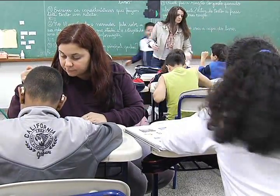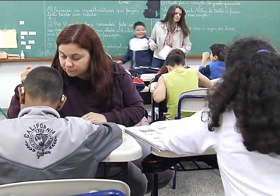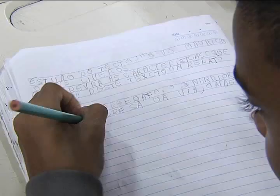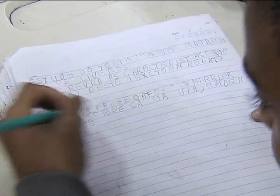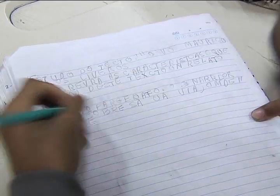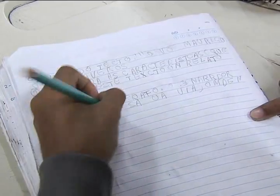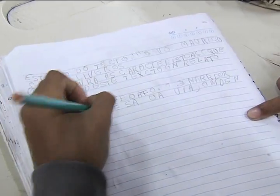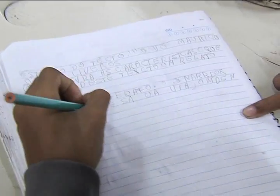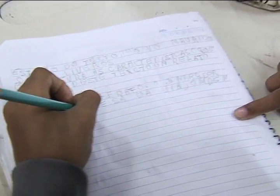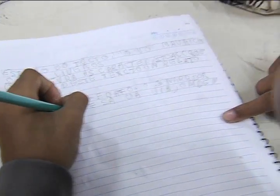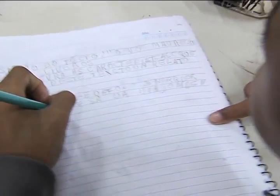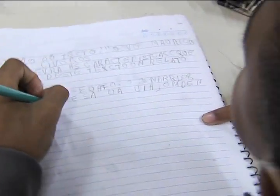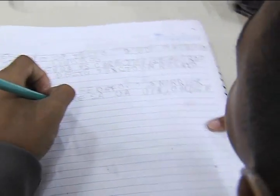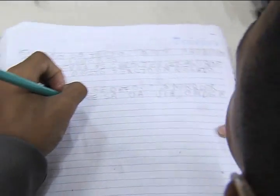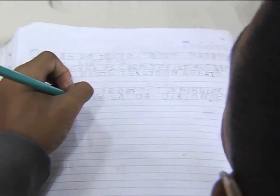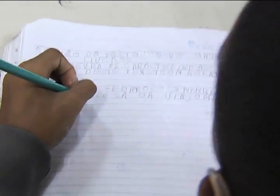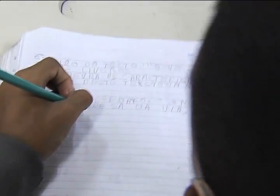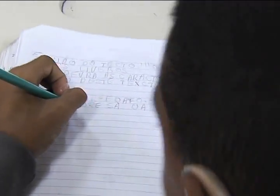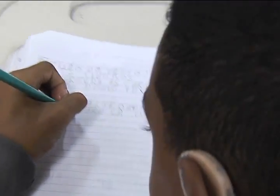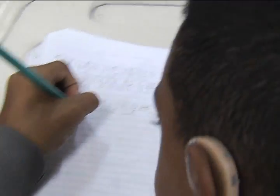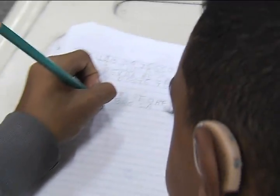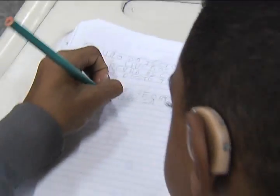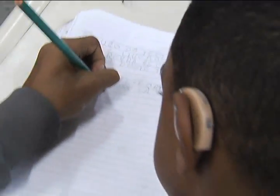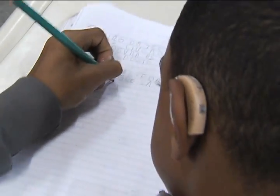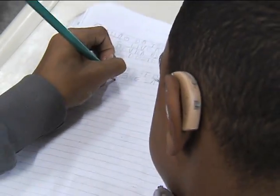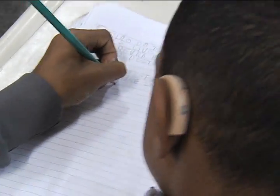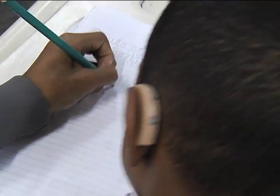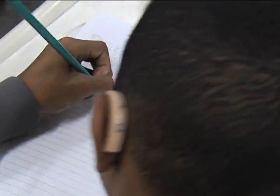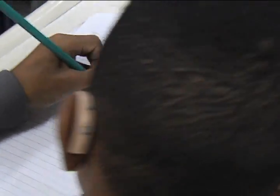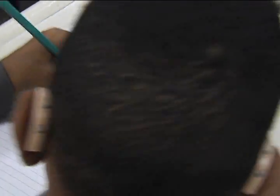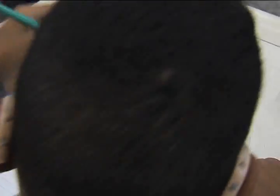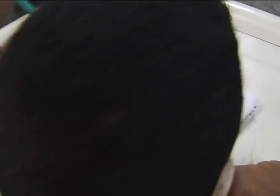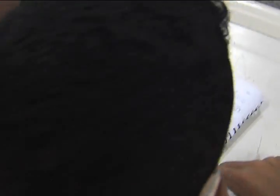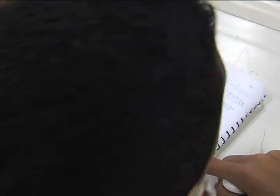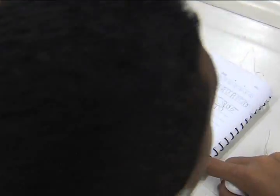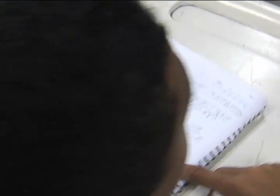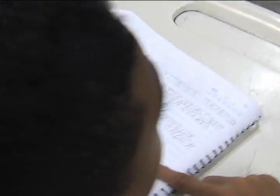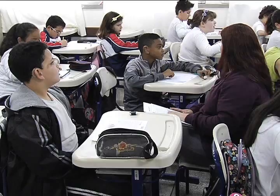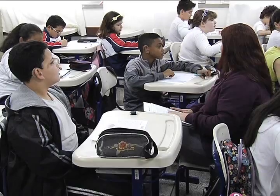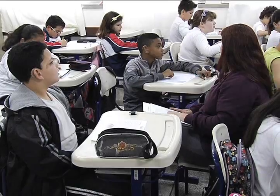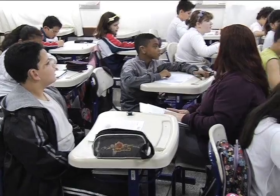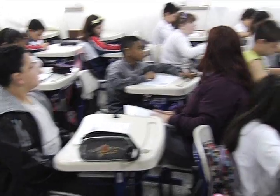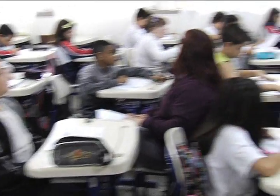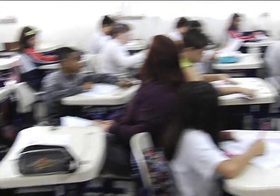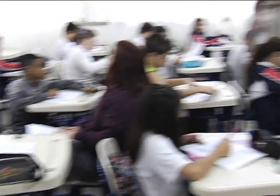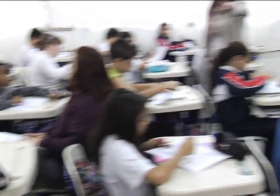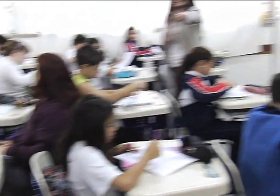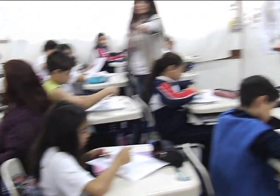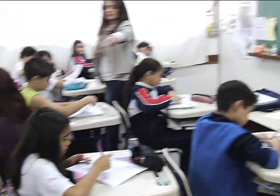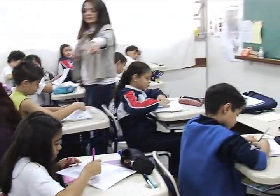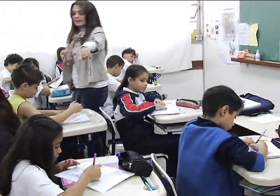auditivos em uma estrutura voltada para o aprendizado bilíngue. Essa fileira aqui, ó, João,